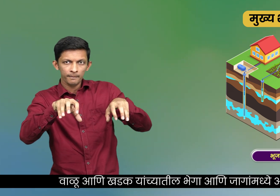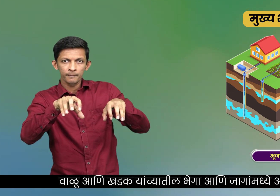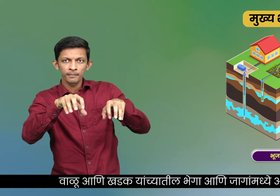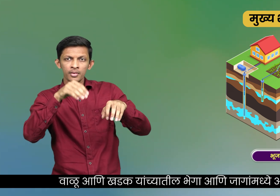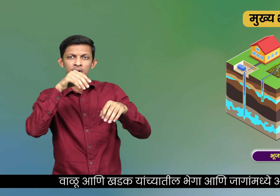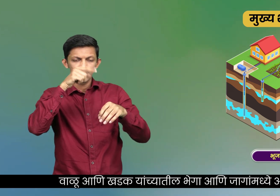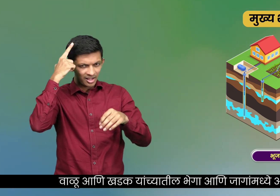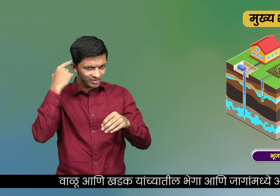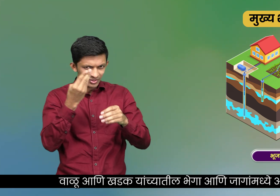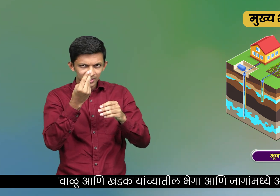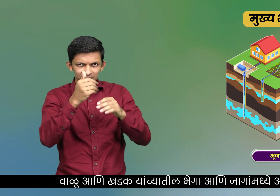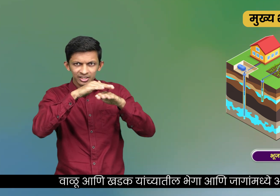पाणी.